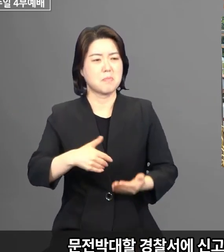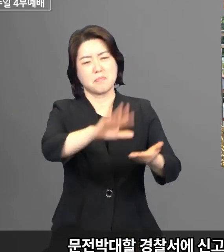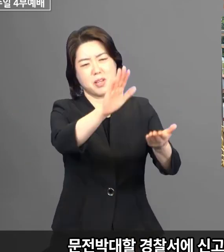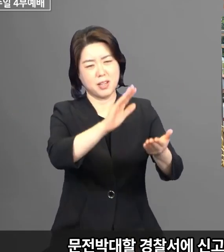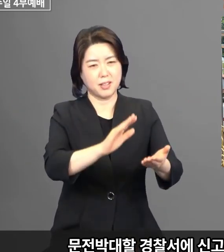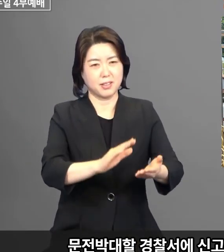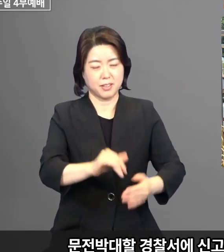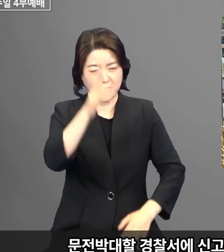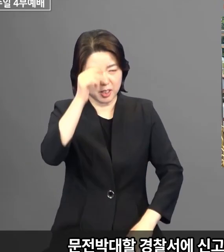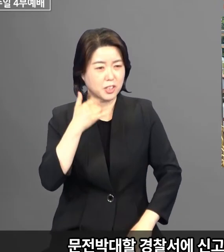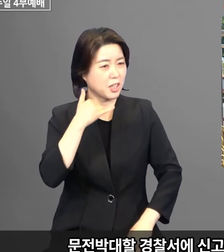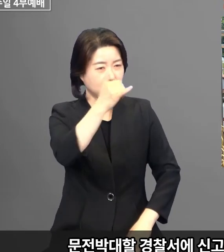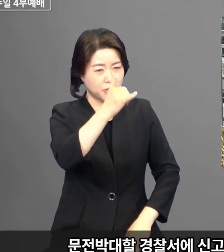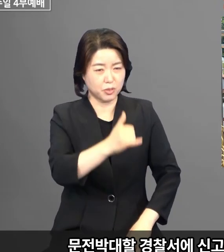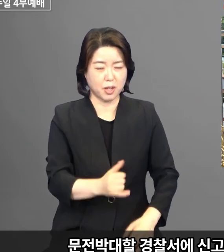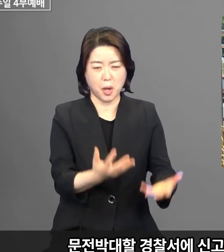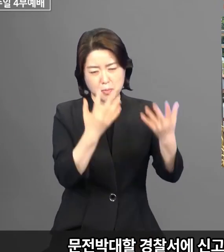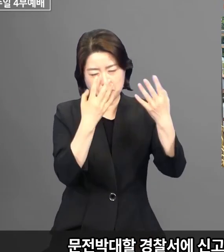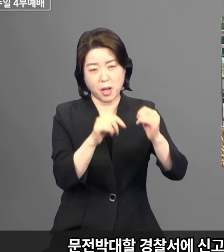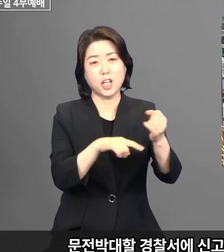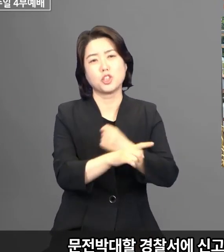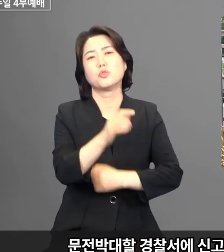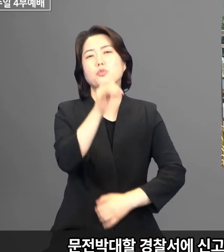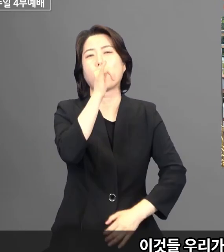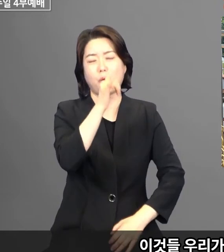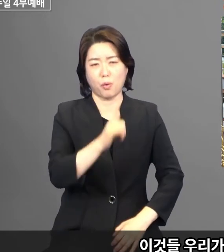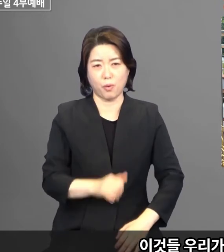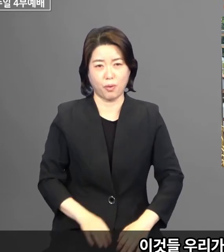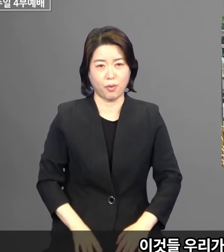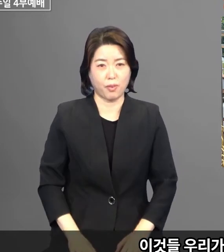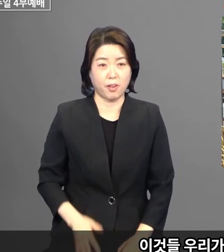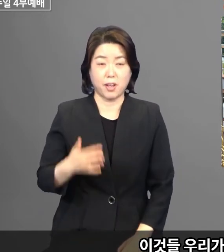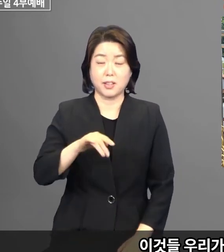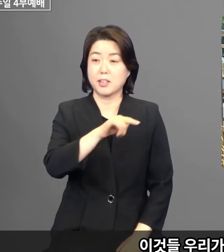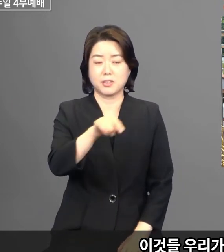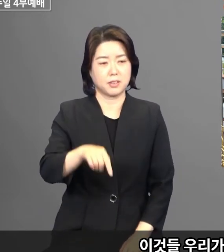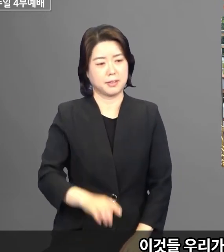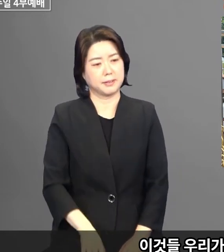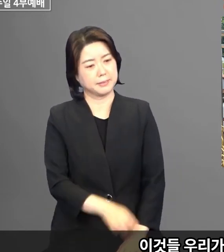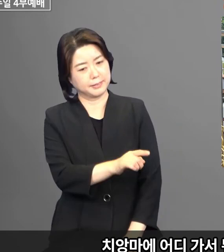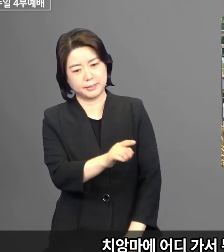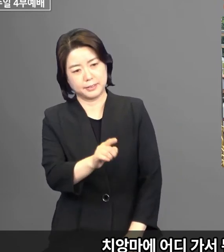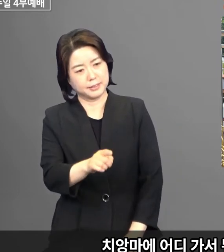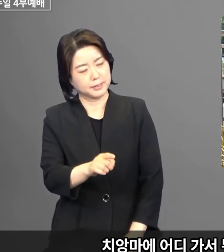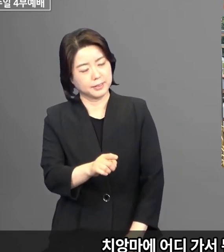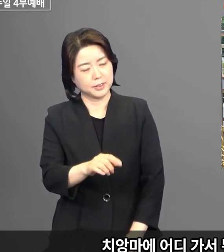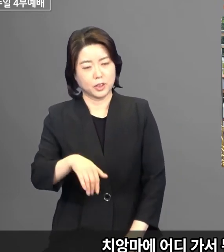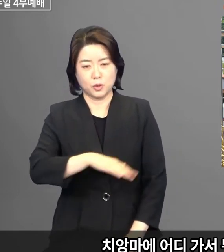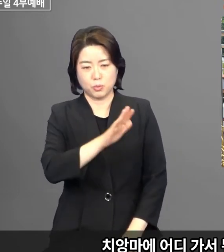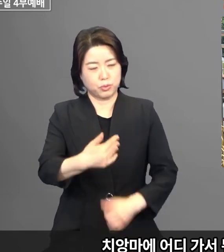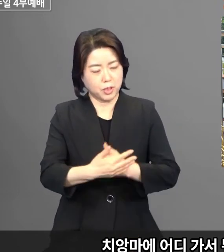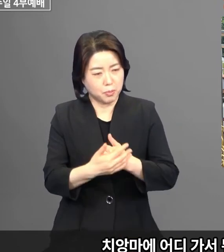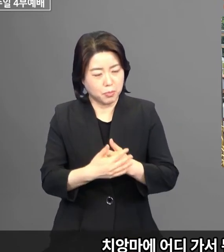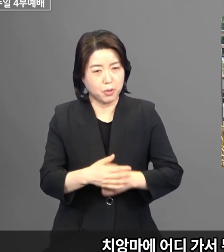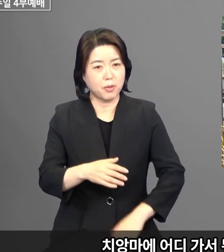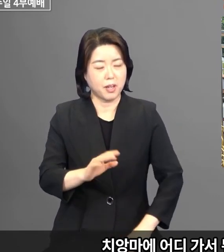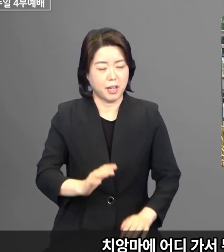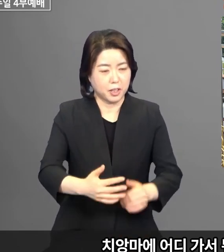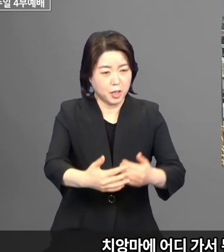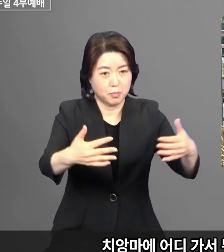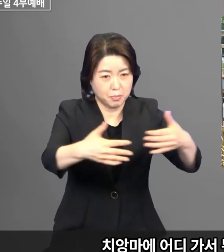문전박대할, 경찰서에 신고할 수많은 이유가 있었지만 이것들 우리가 거두지 않으면 치앙마이 어디 가서 뭐하고